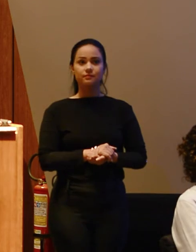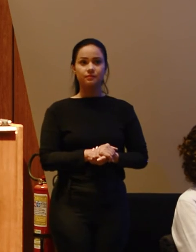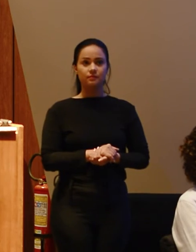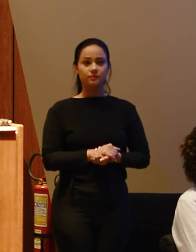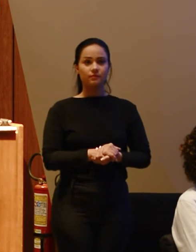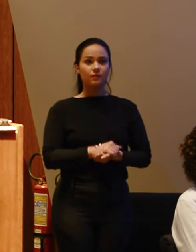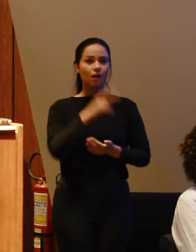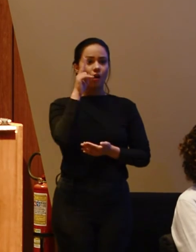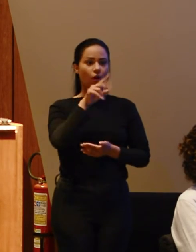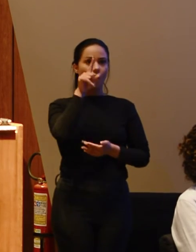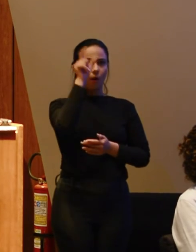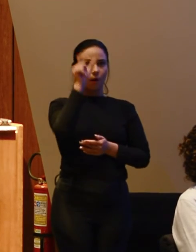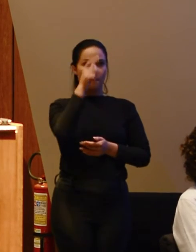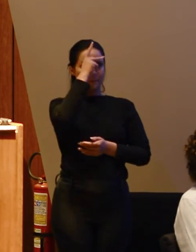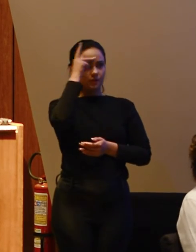Ali.